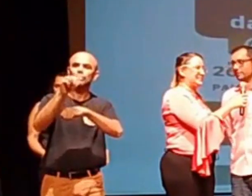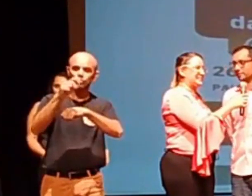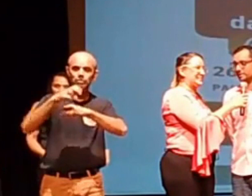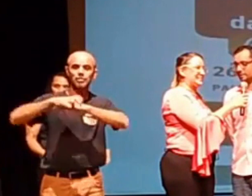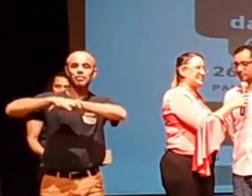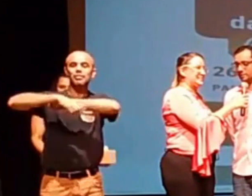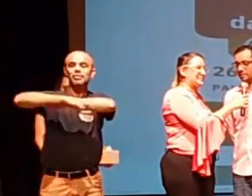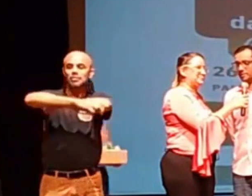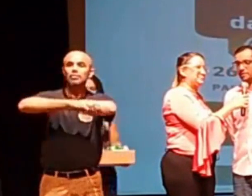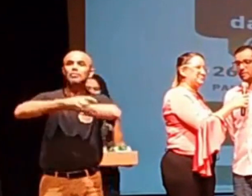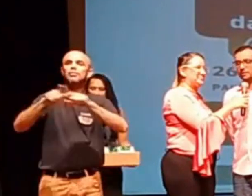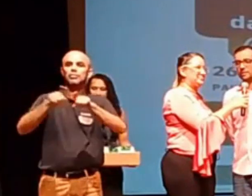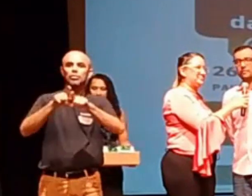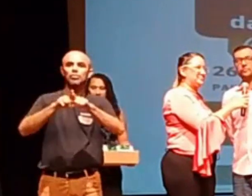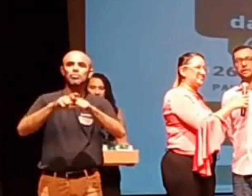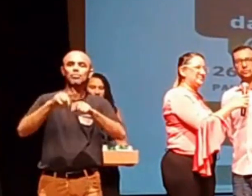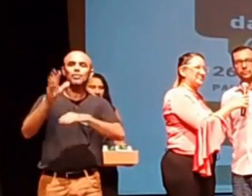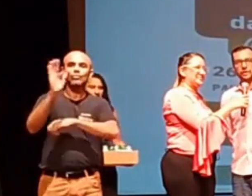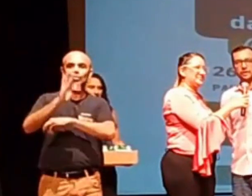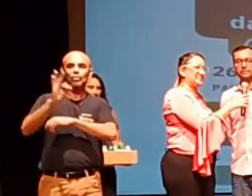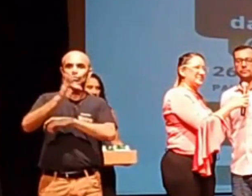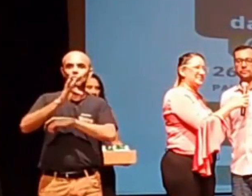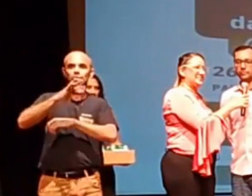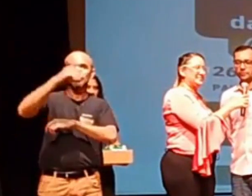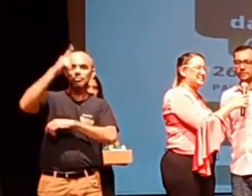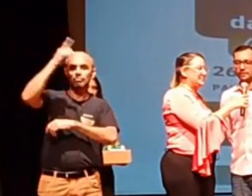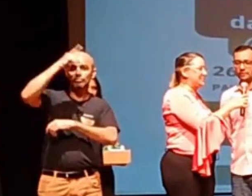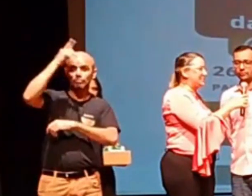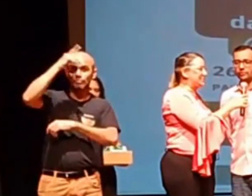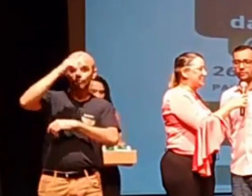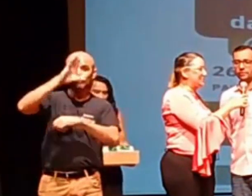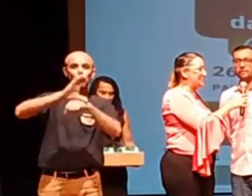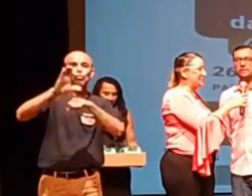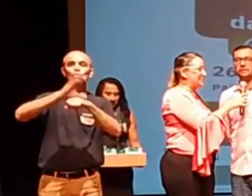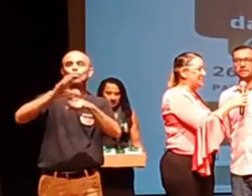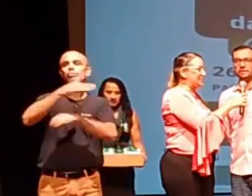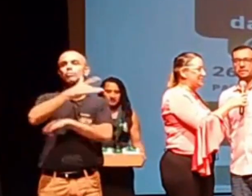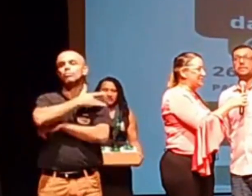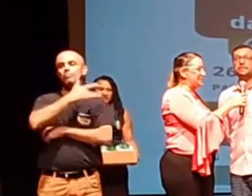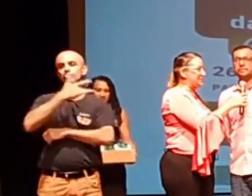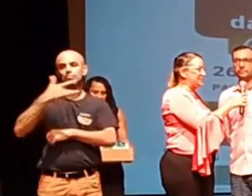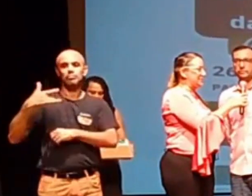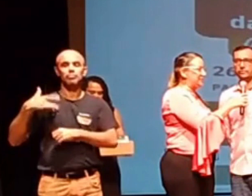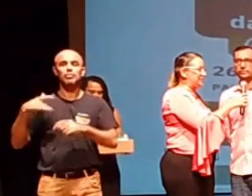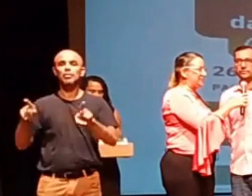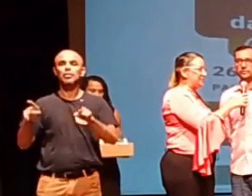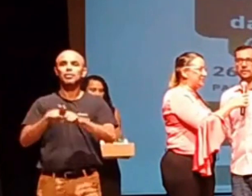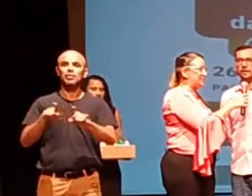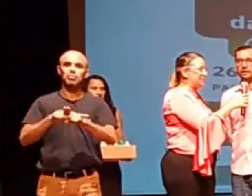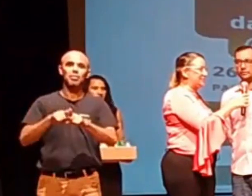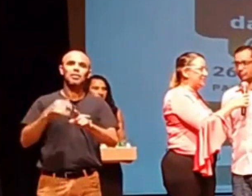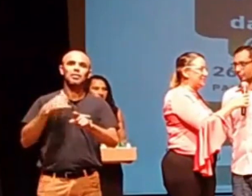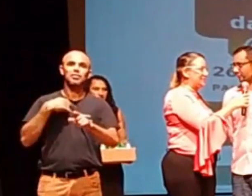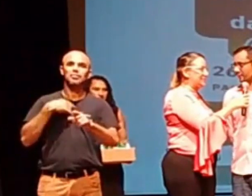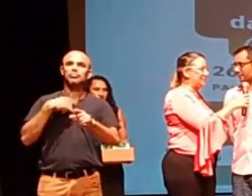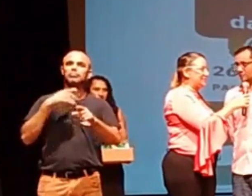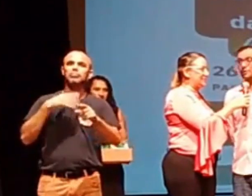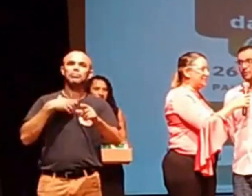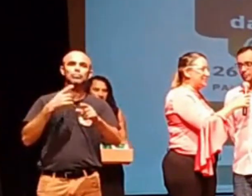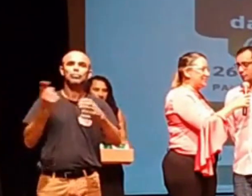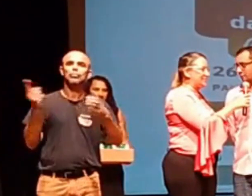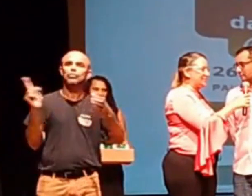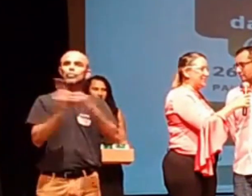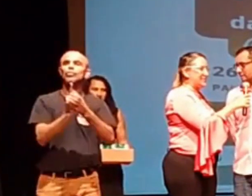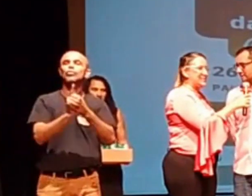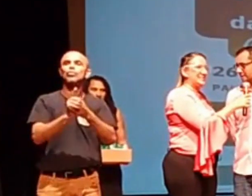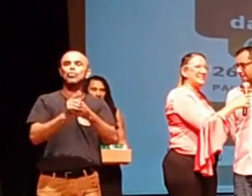também a faculdade de Peruíbe, trazendo os alunos aí dos cursos da saúde e também os integrantes do Corpo Falante, que é